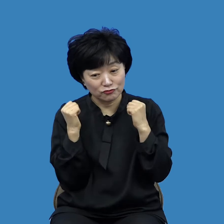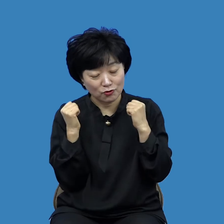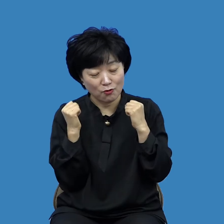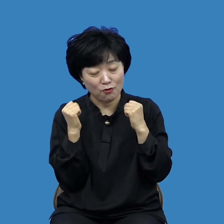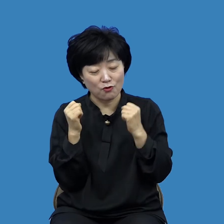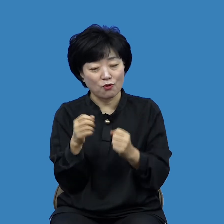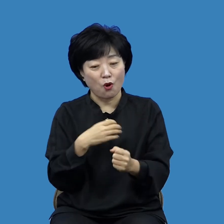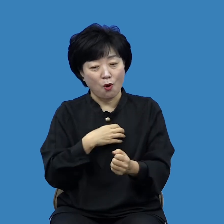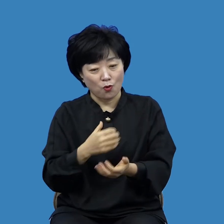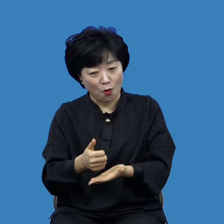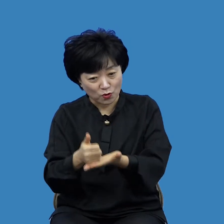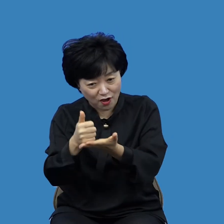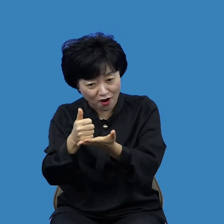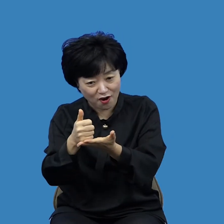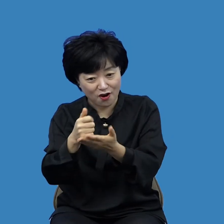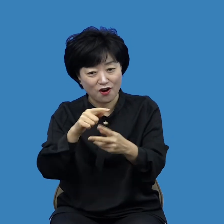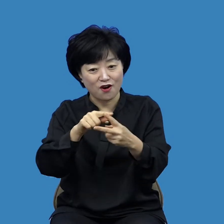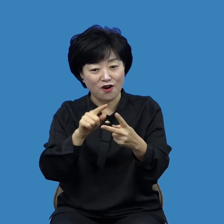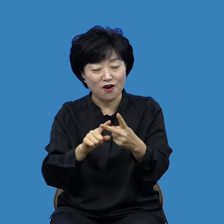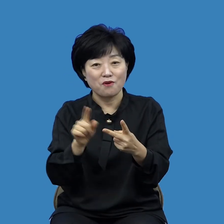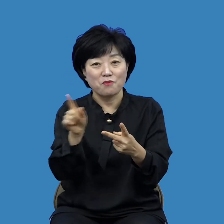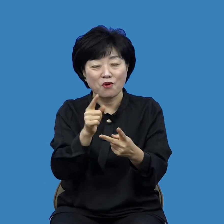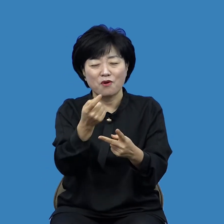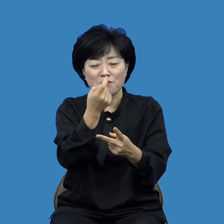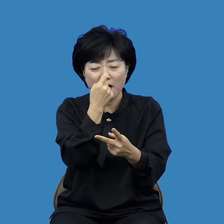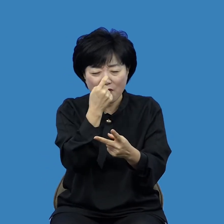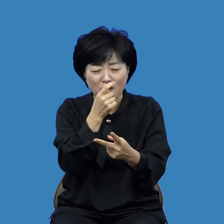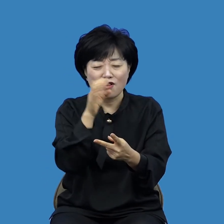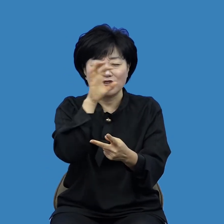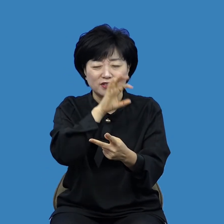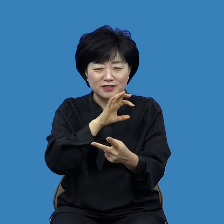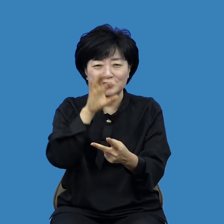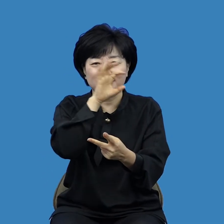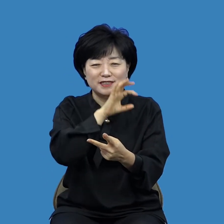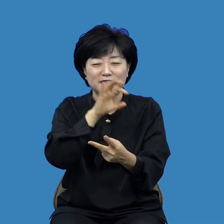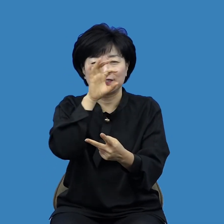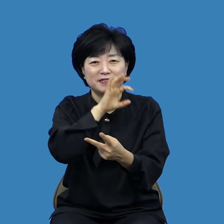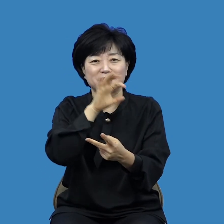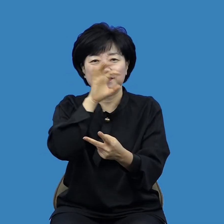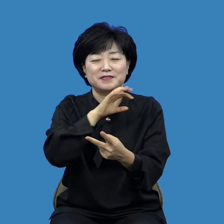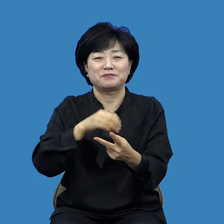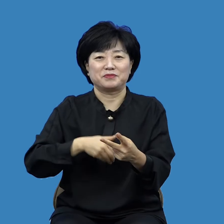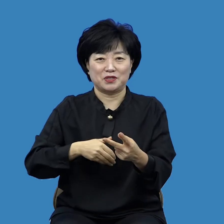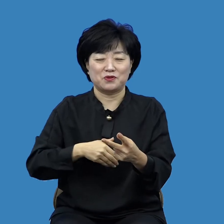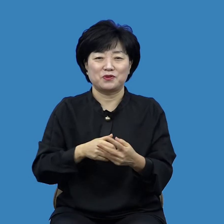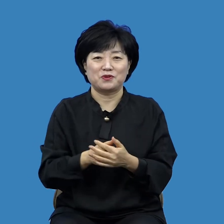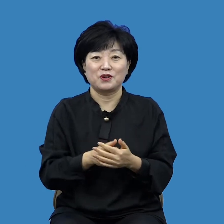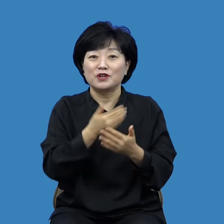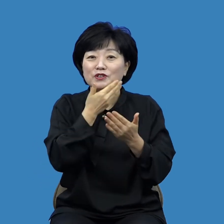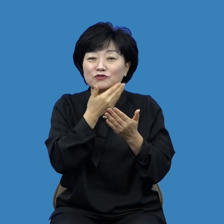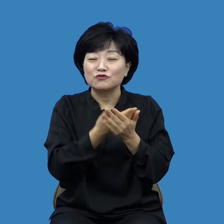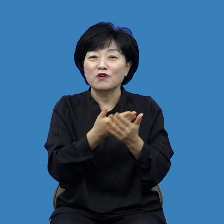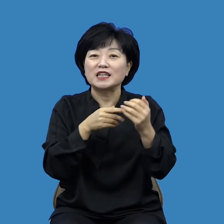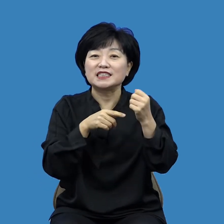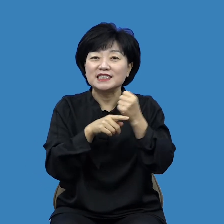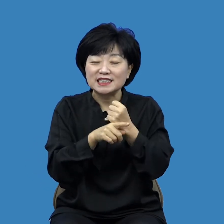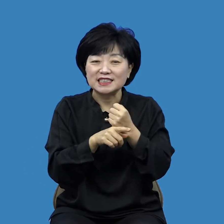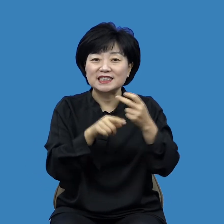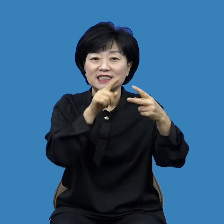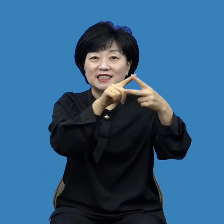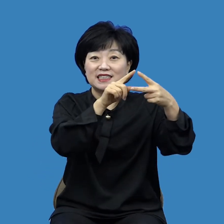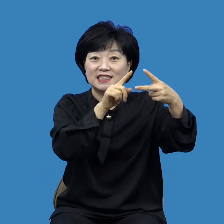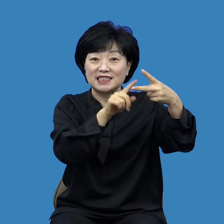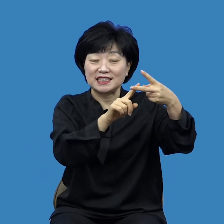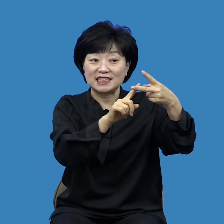공경하는 게 뭔지를 계속 배우고 연습해야 된다는 거예요. 계속 배우고 연습해야 된다는 거예요. 이것이 중요한 이유는 이